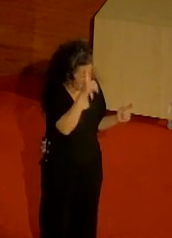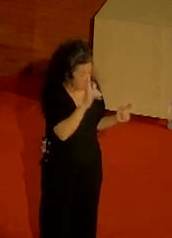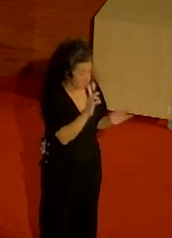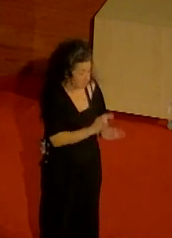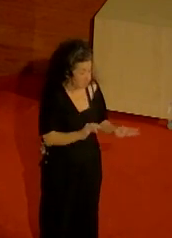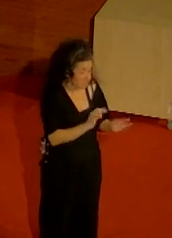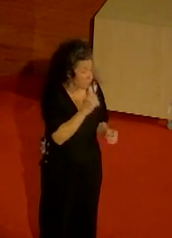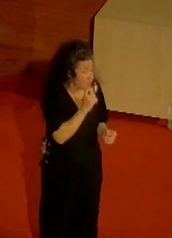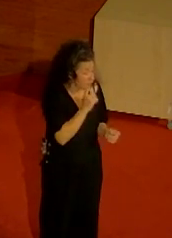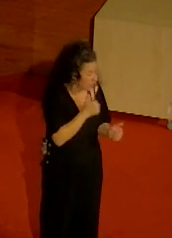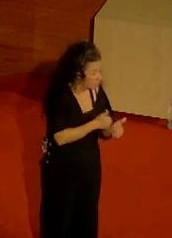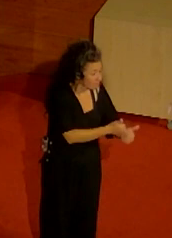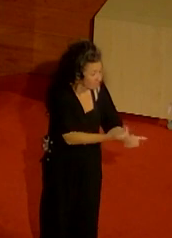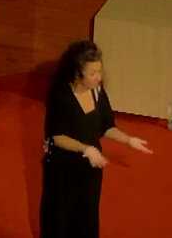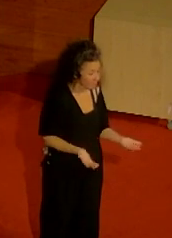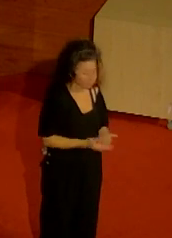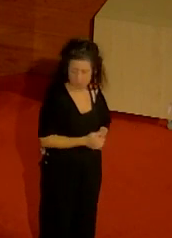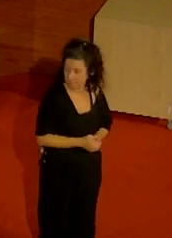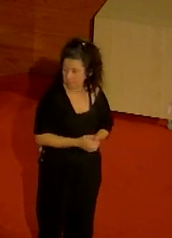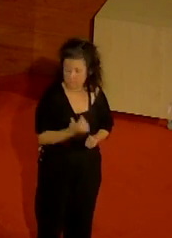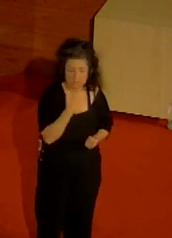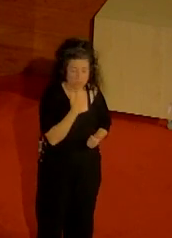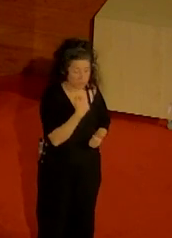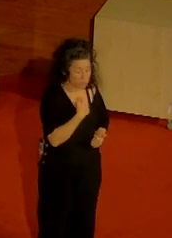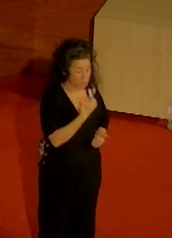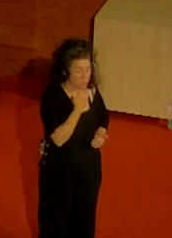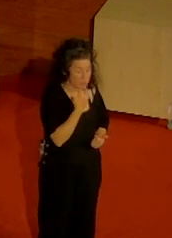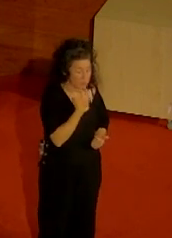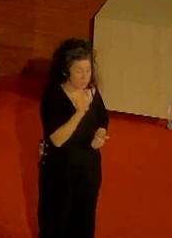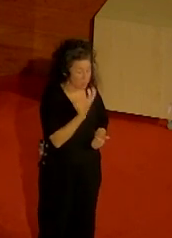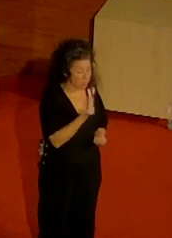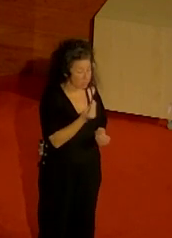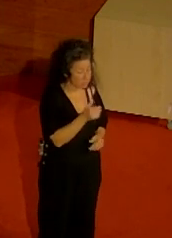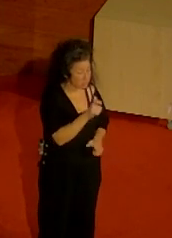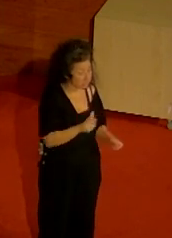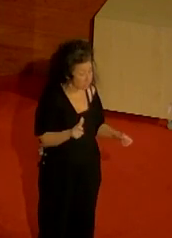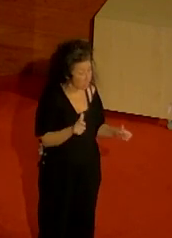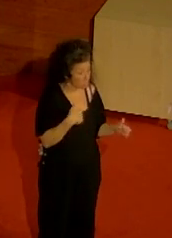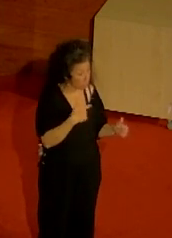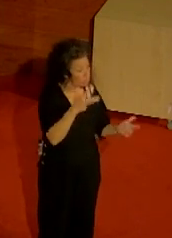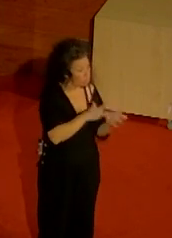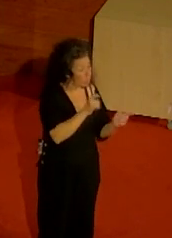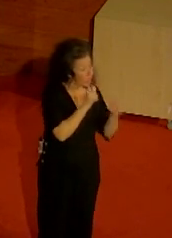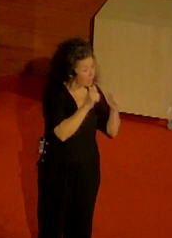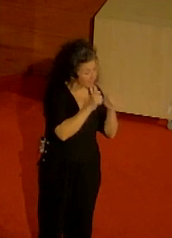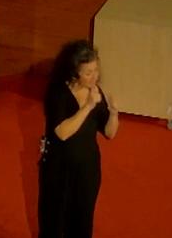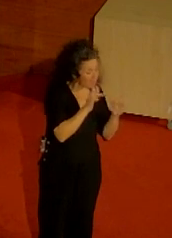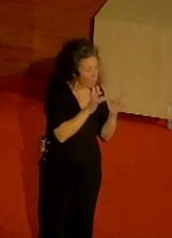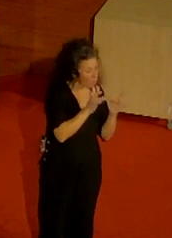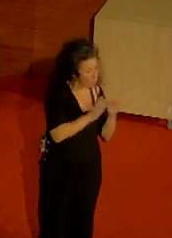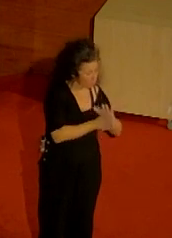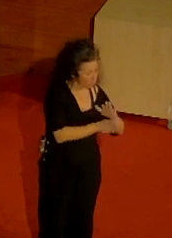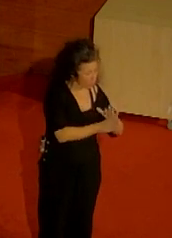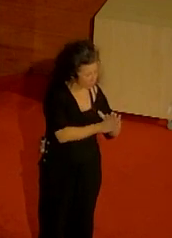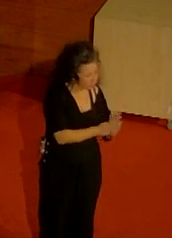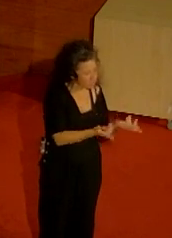Tener ese... Yo, por ejemplo, pues tengo contacto con muchas personas que he entrevistado, y entonces me gusta mucho porque ya voy viendo